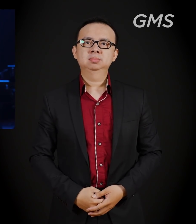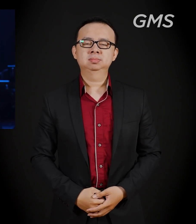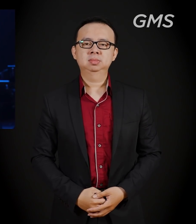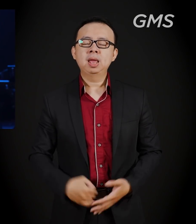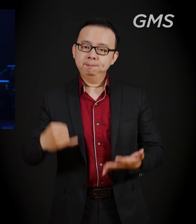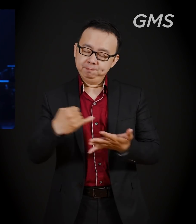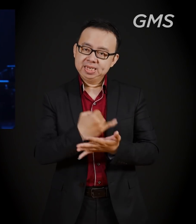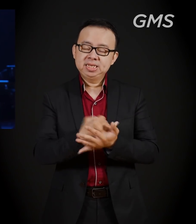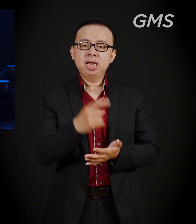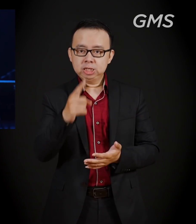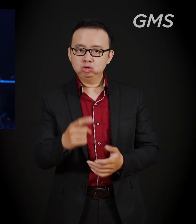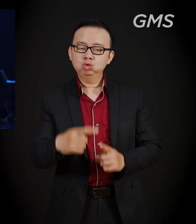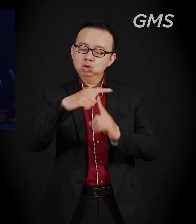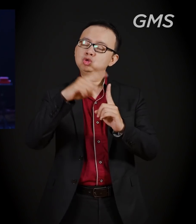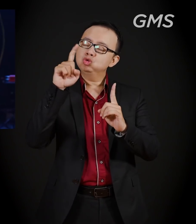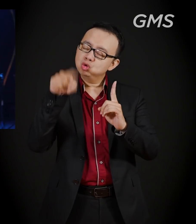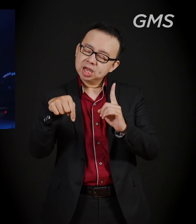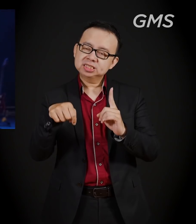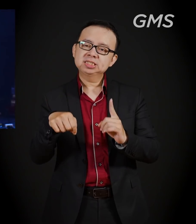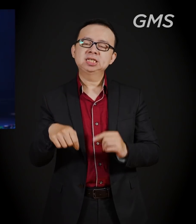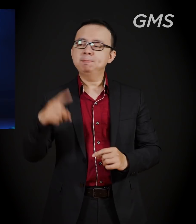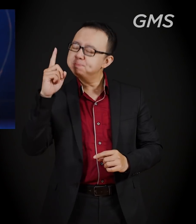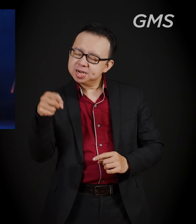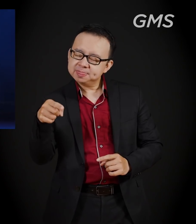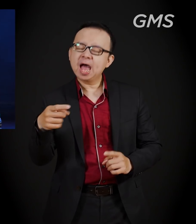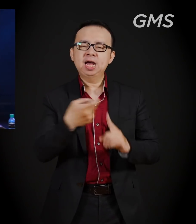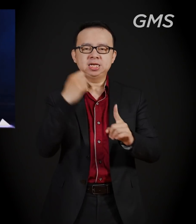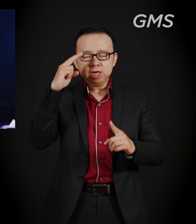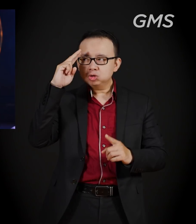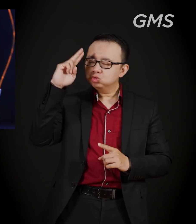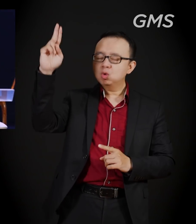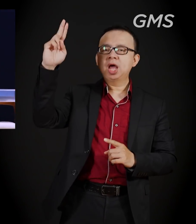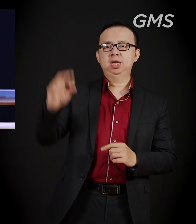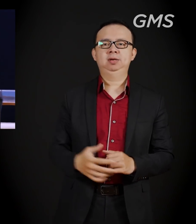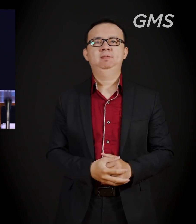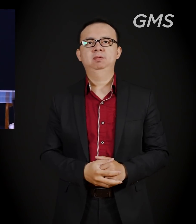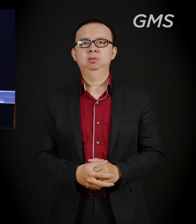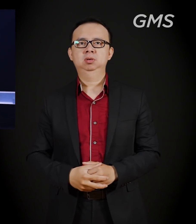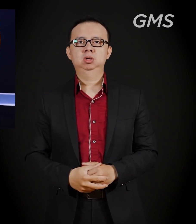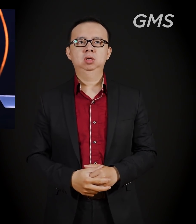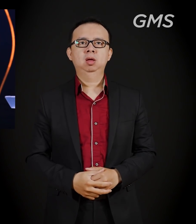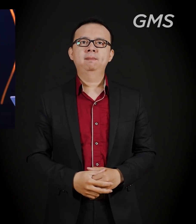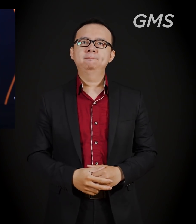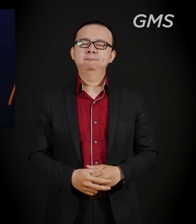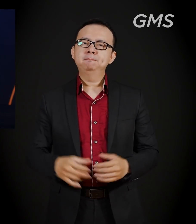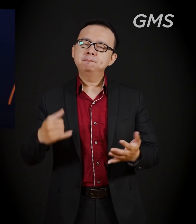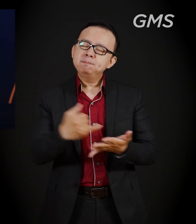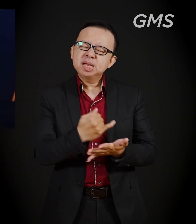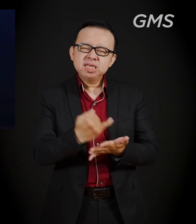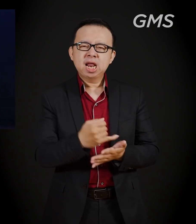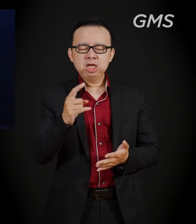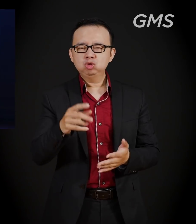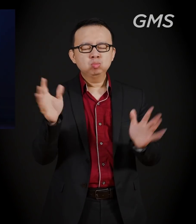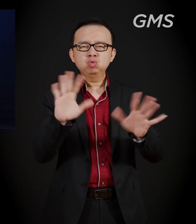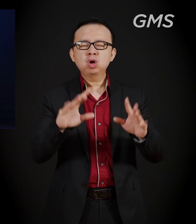it's command of God. Nah, ini dia, ya kan? Evangelization is not only a request